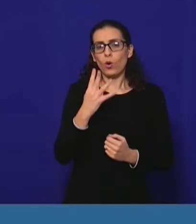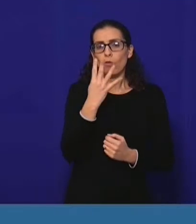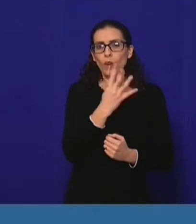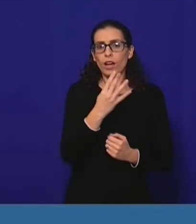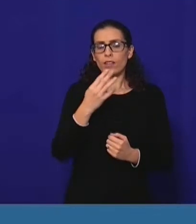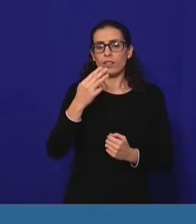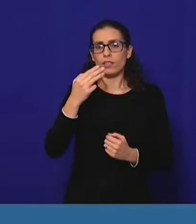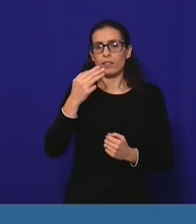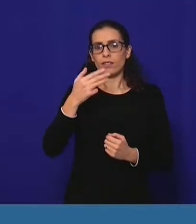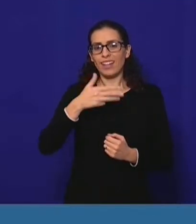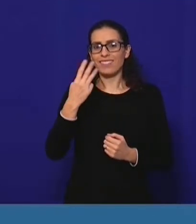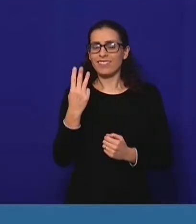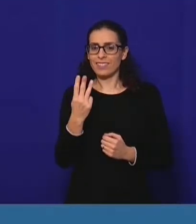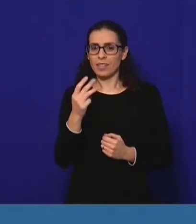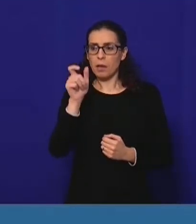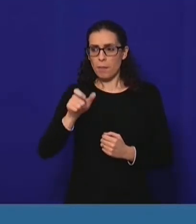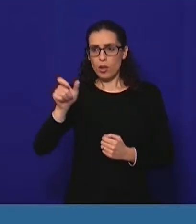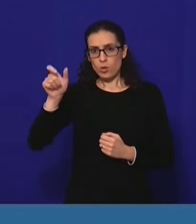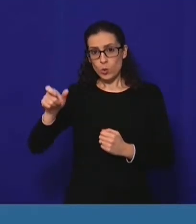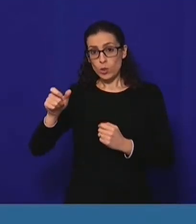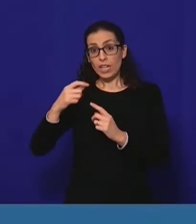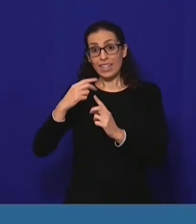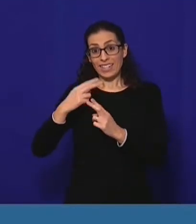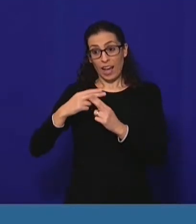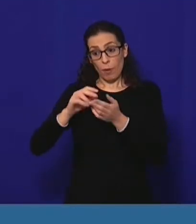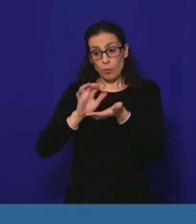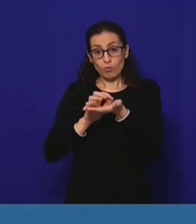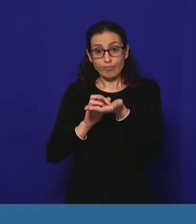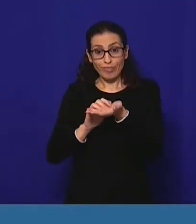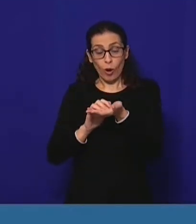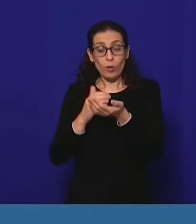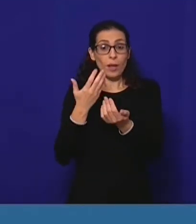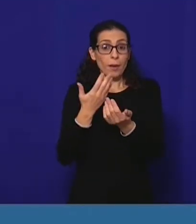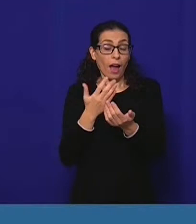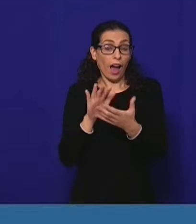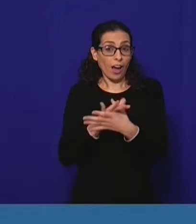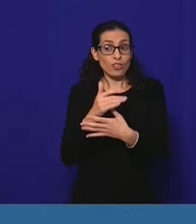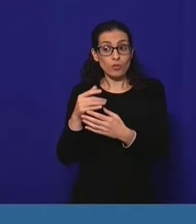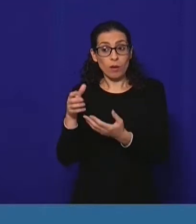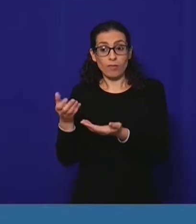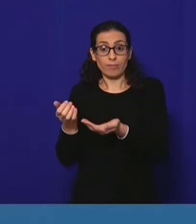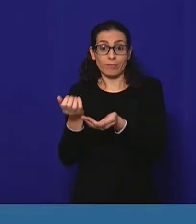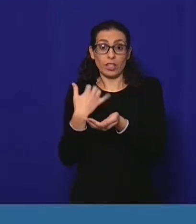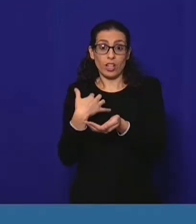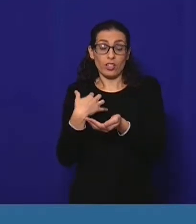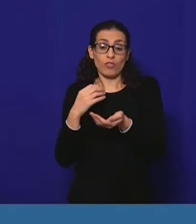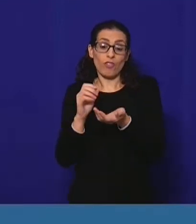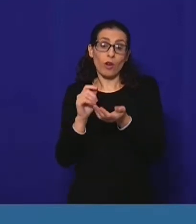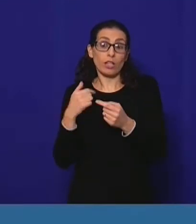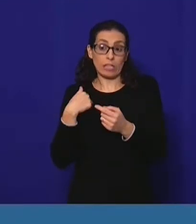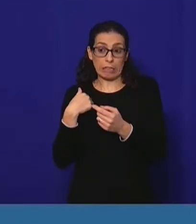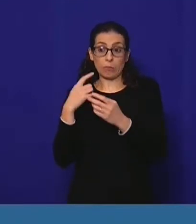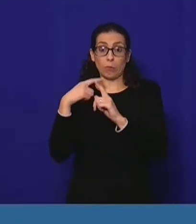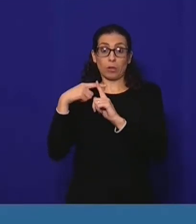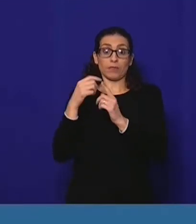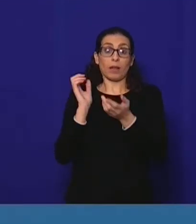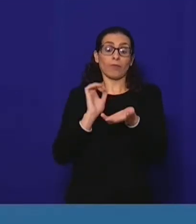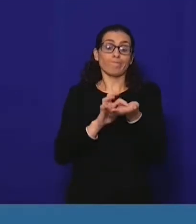423 persons li propju daħlu il-code fil-mobile tagħhom li kienu pożittivi.